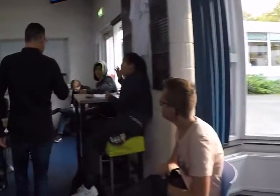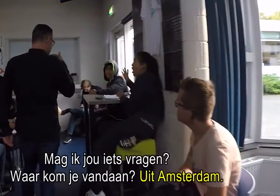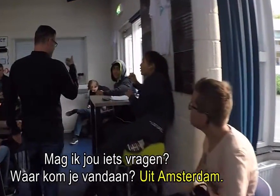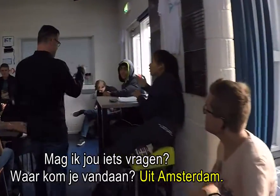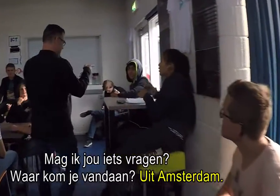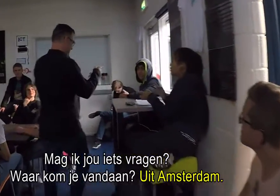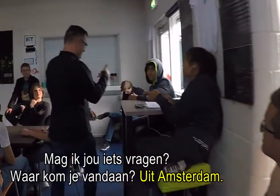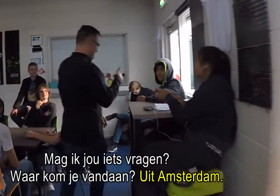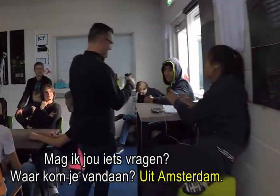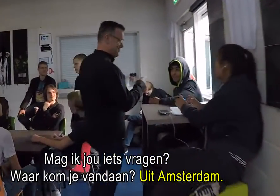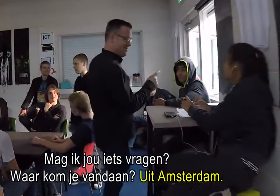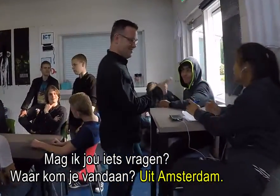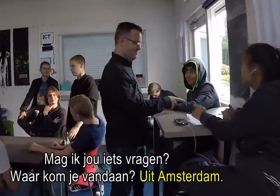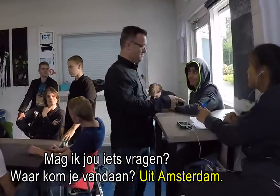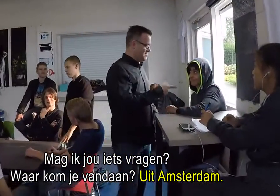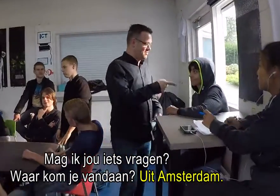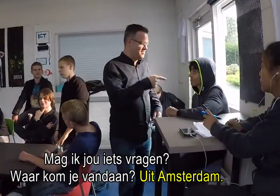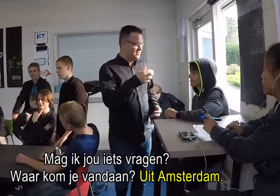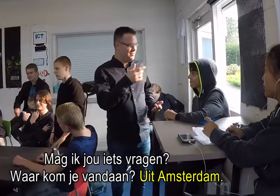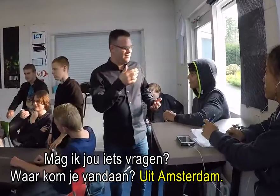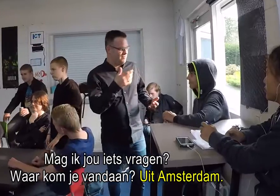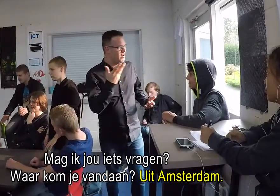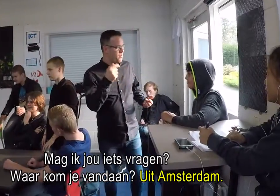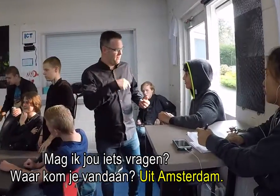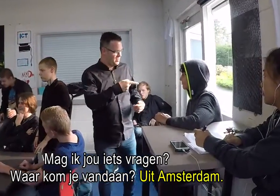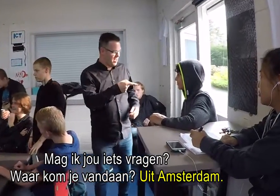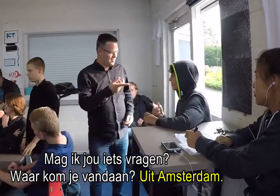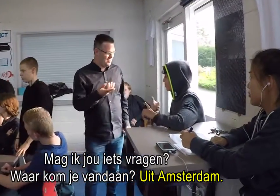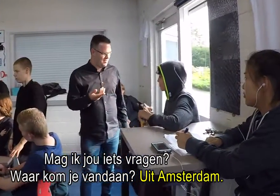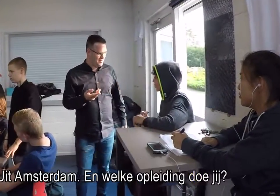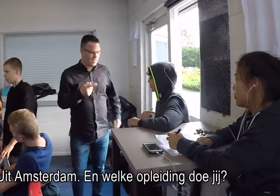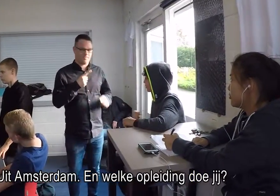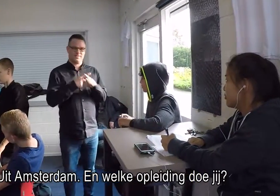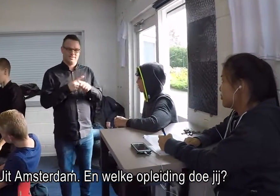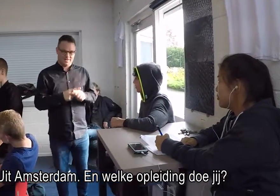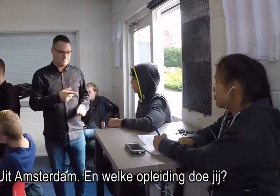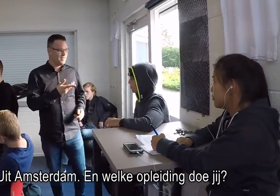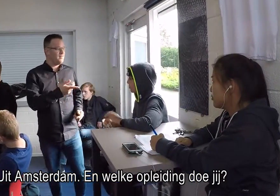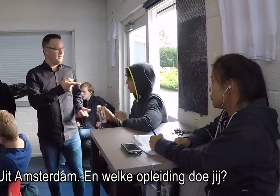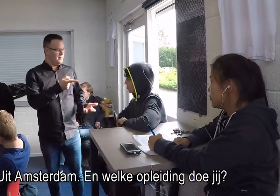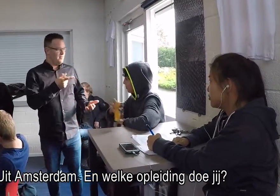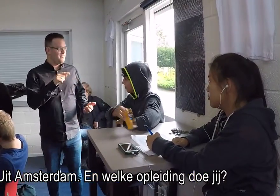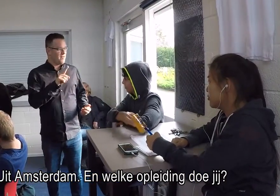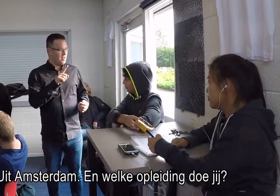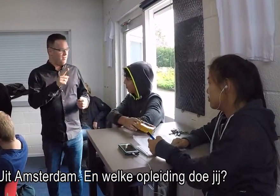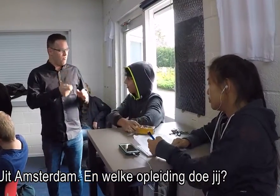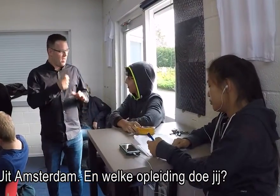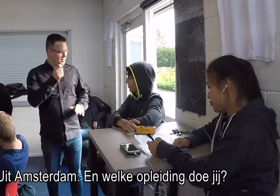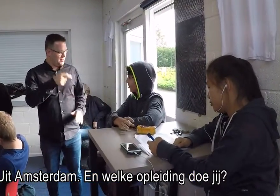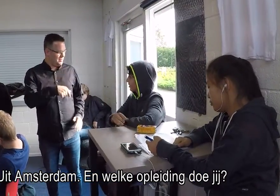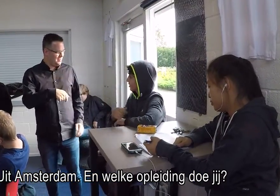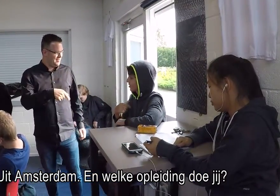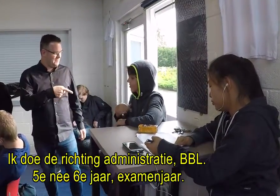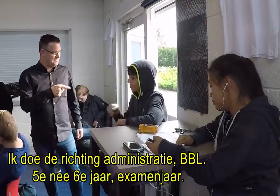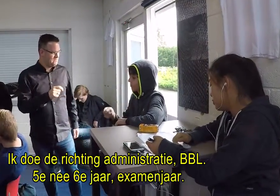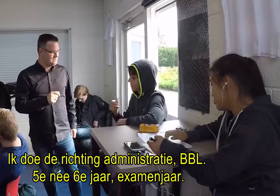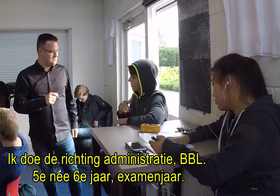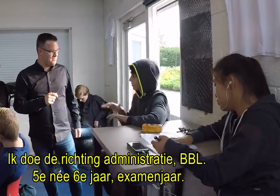Mag ik jou iets vragen? Waar kom jij vandaan? Uit Amsterdam. Uit Amsterdam. En welke opleiding doe jij? Ik doe